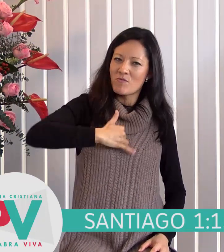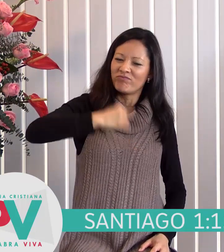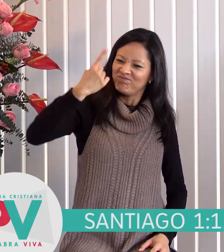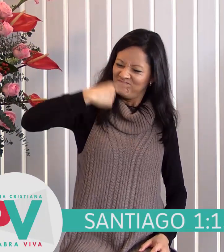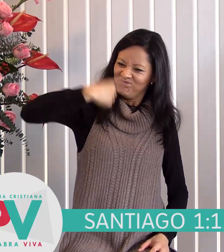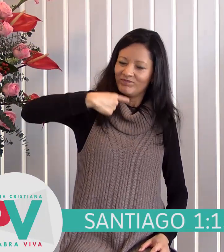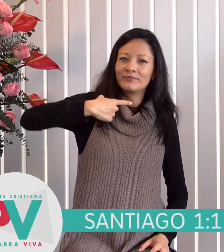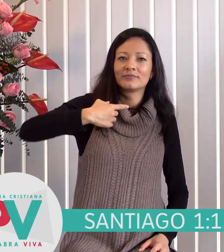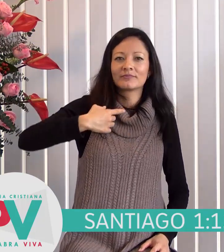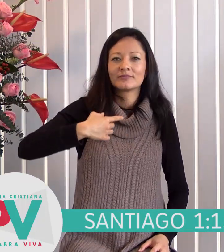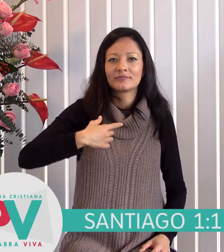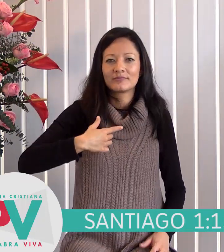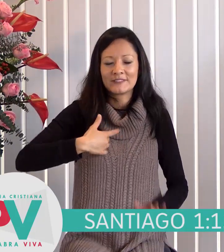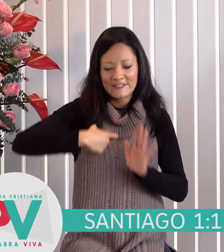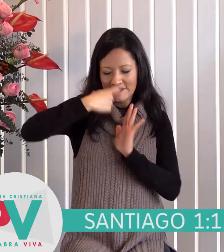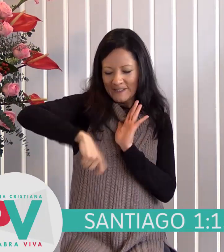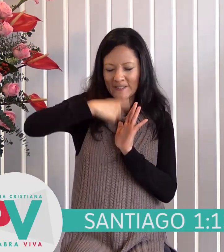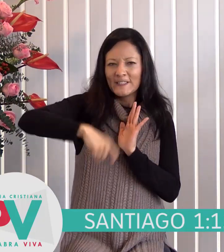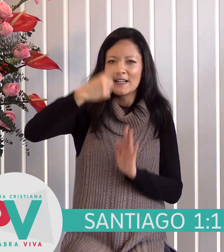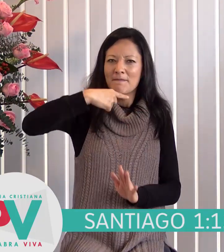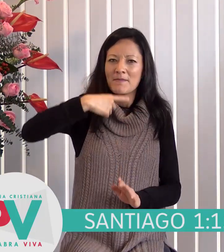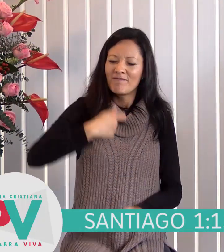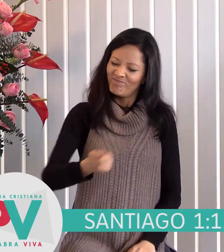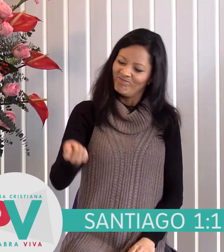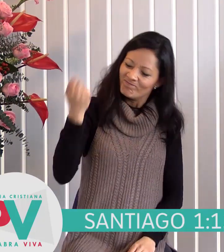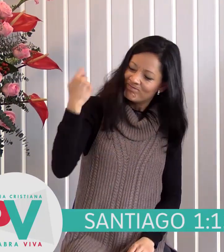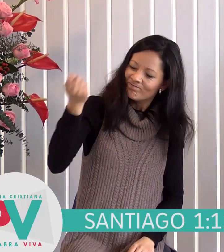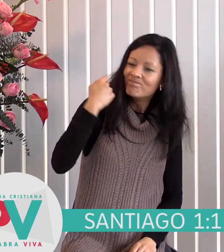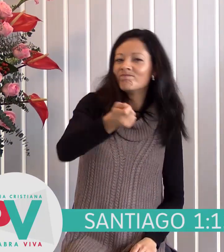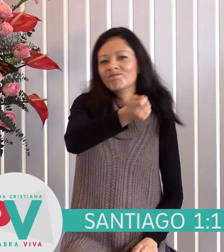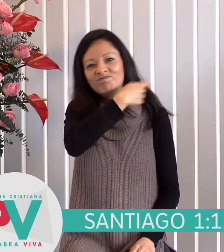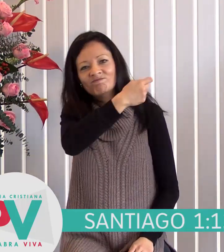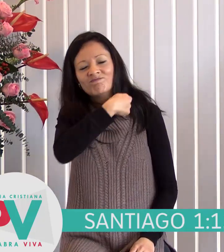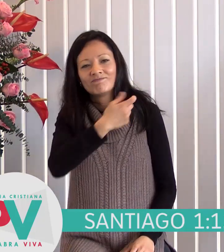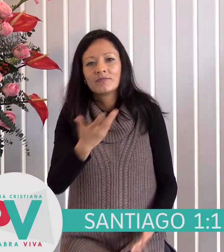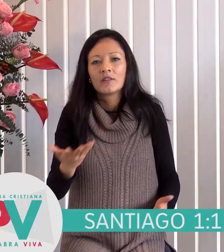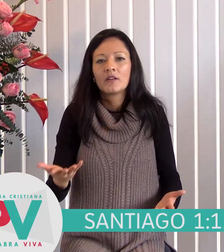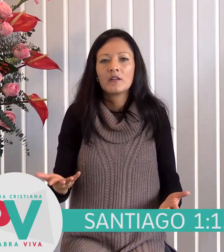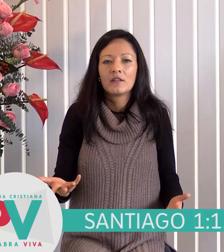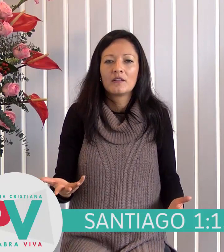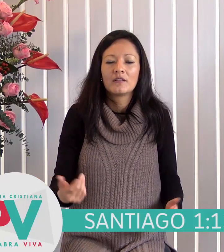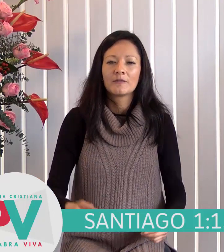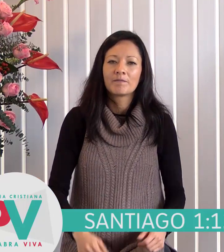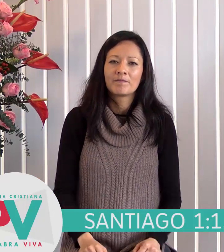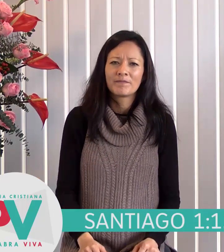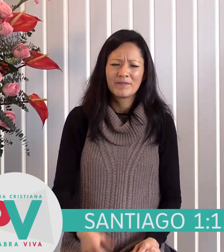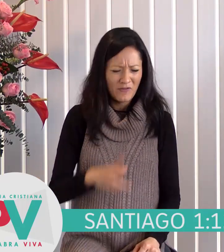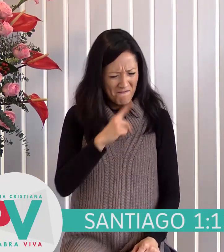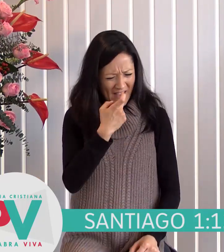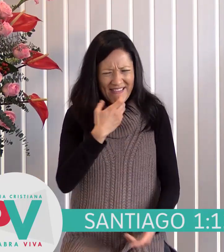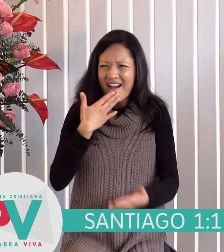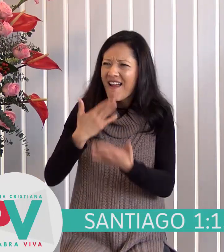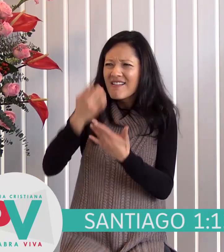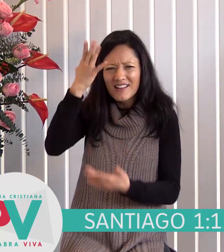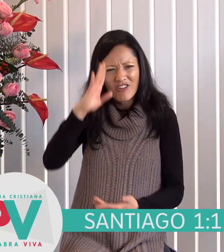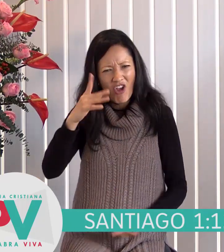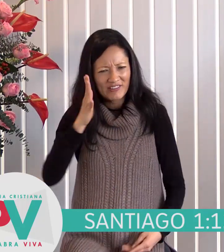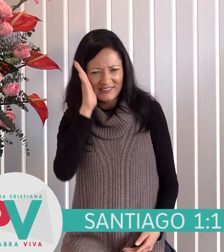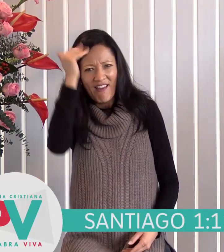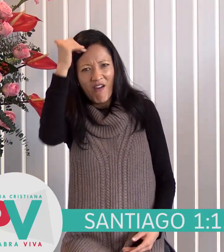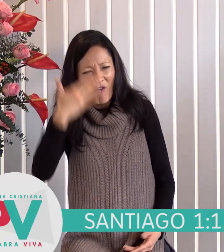mismo, me imprecaba a mí mismo, me latigaba a mí mismo. No seas desagradecido,